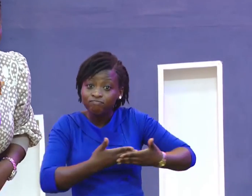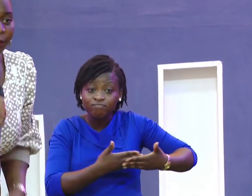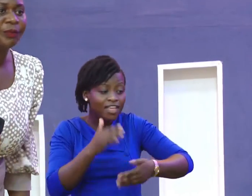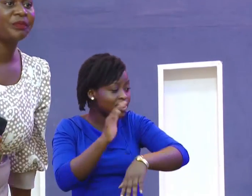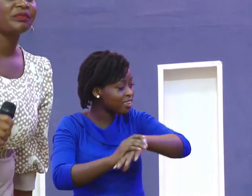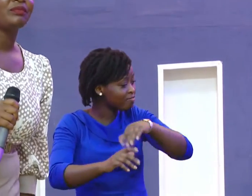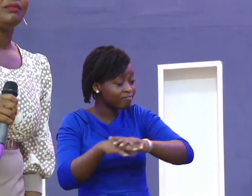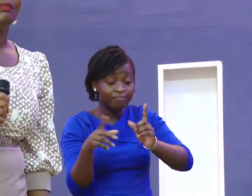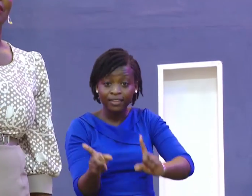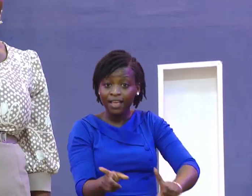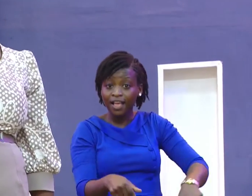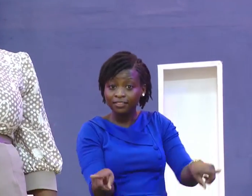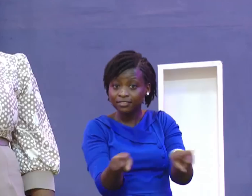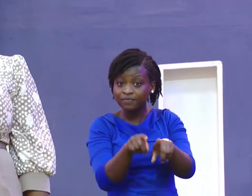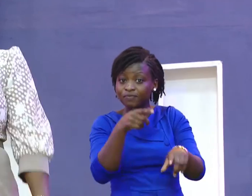Tanavayo